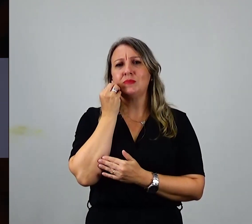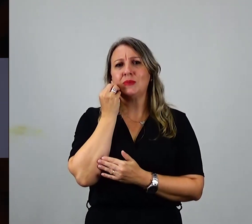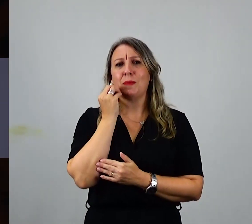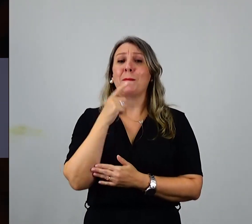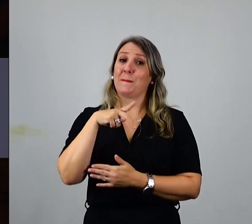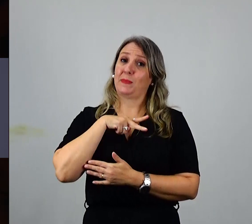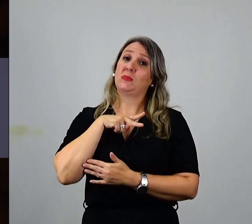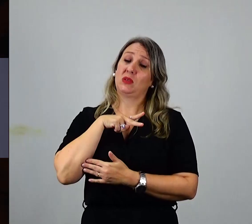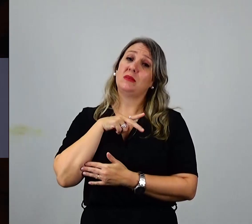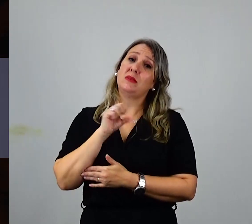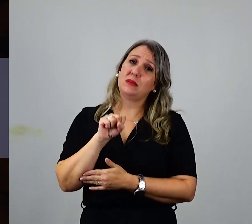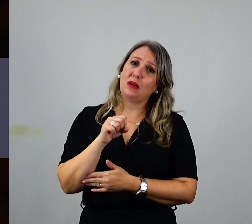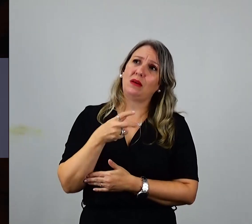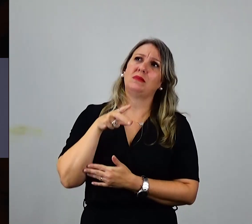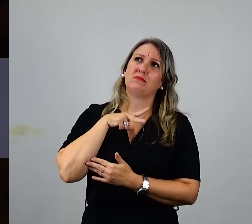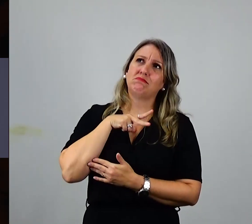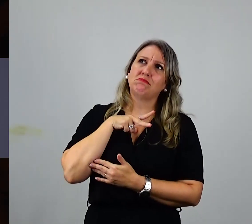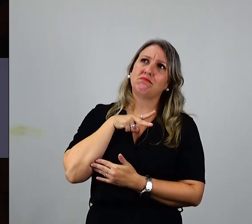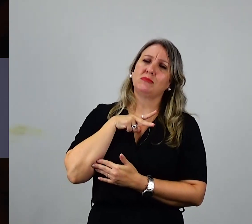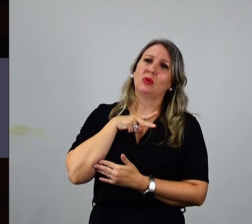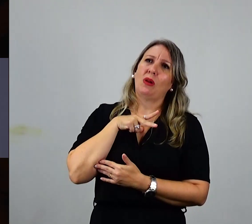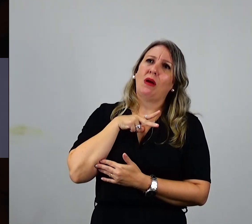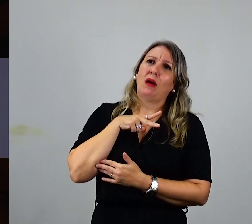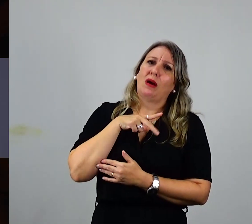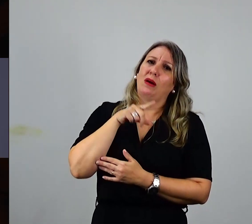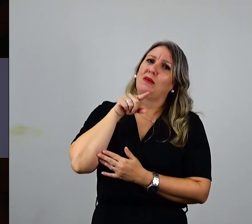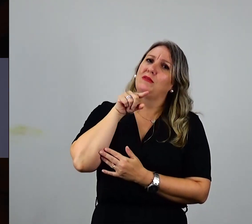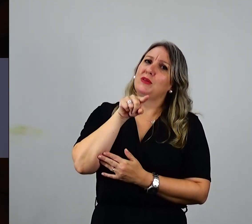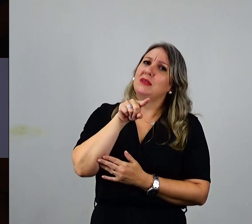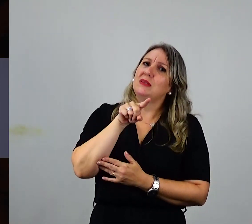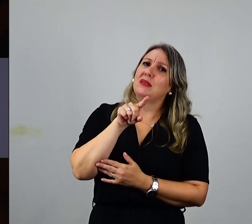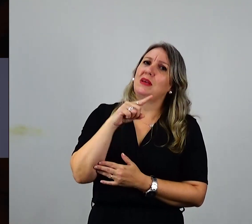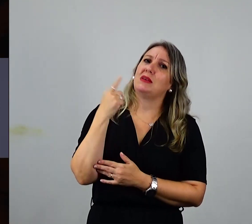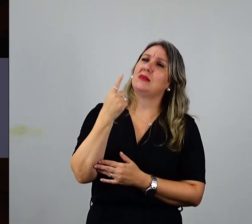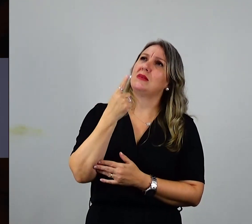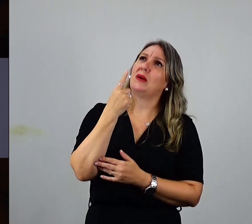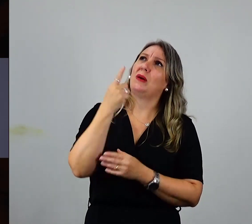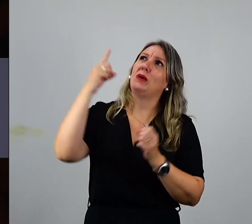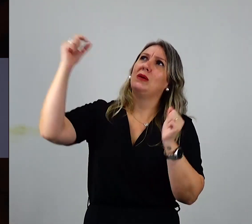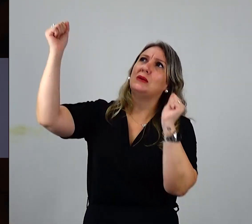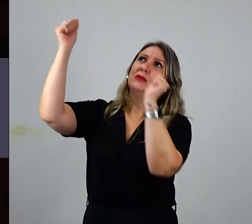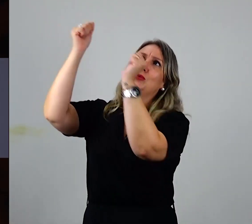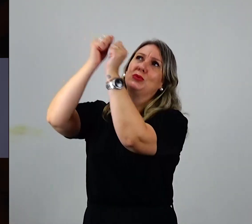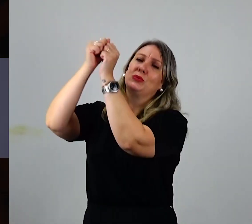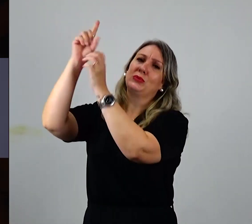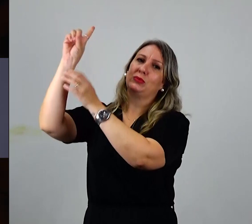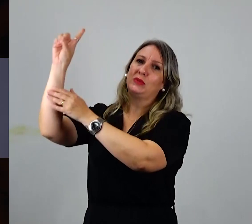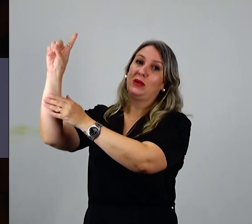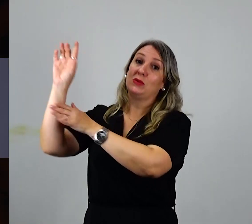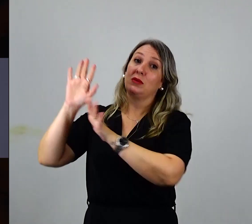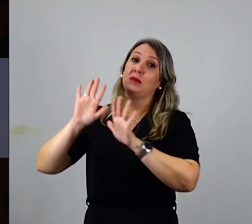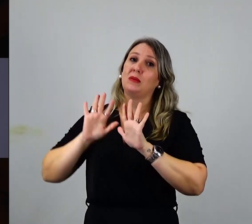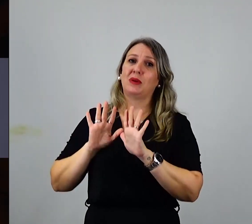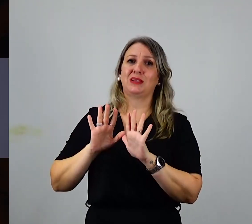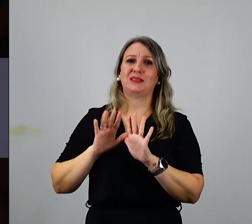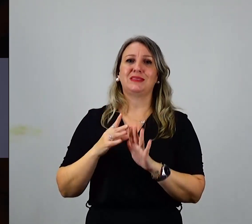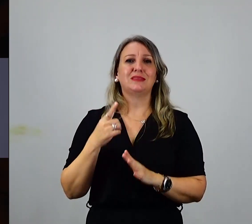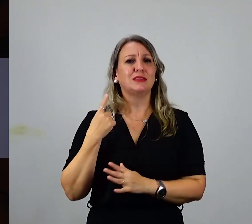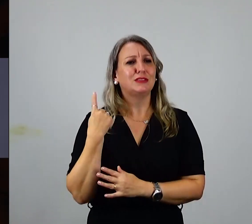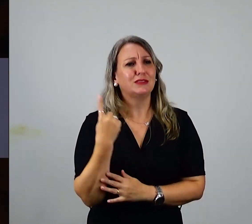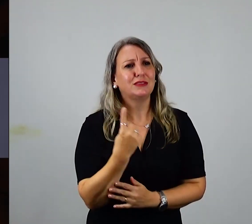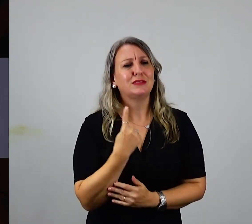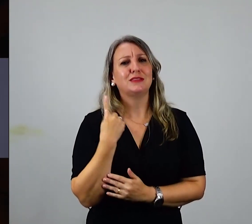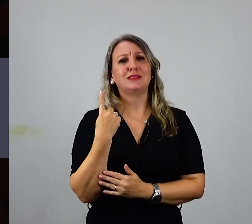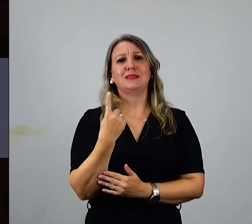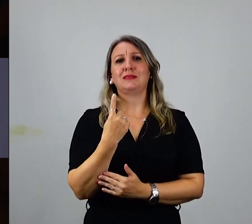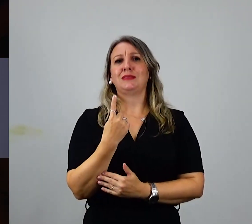Senhor. Por outro, nunca pense que você está sozinho.